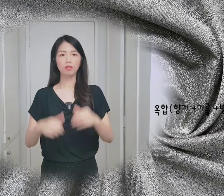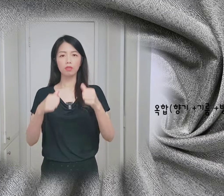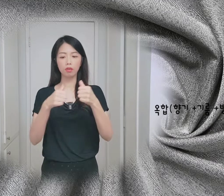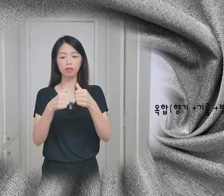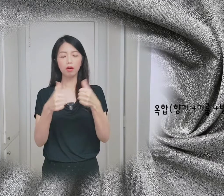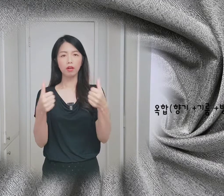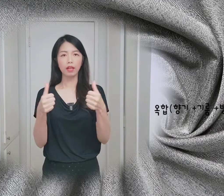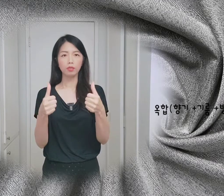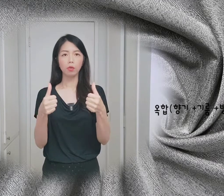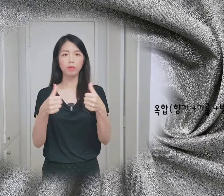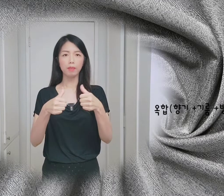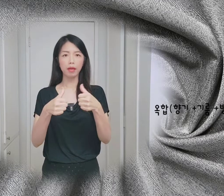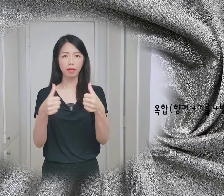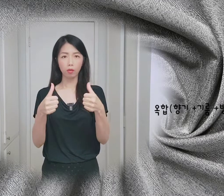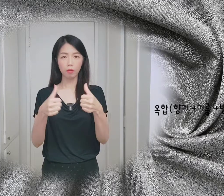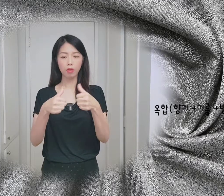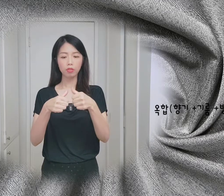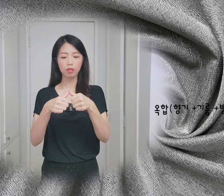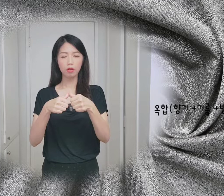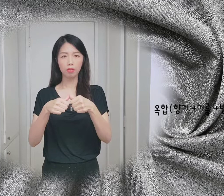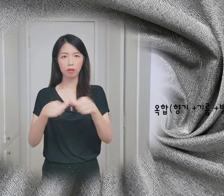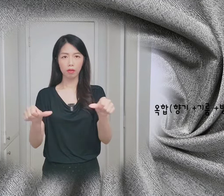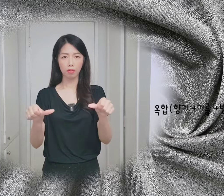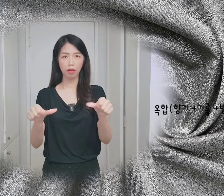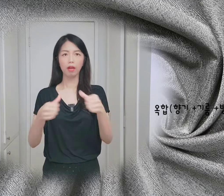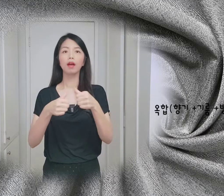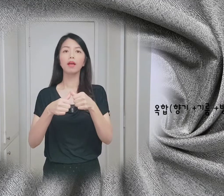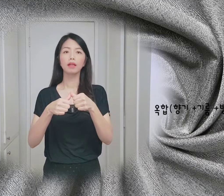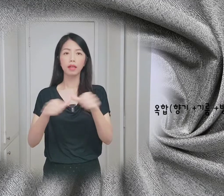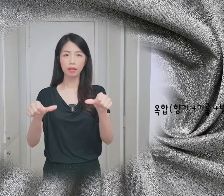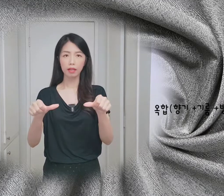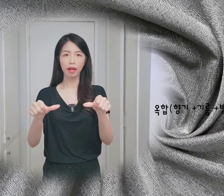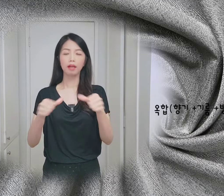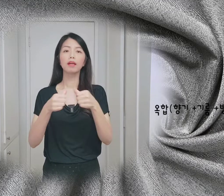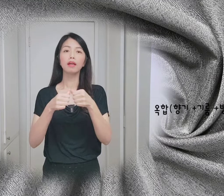깨뜨리다 이런 뜻의 수어는요, 양손 엄지만 이렇게 펴주셔서 이렇게